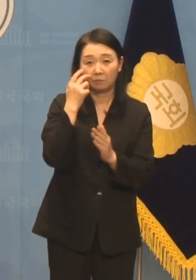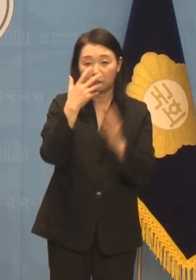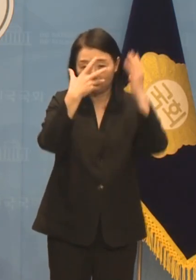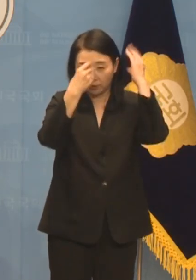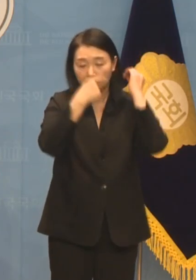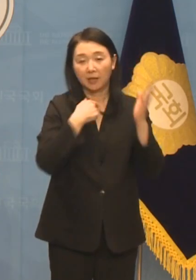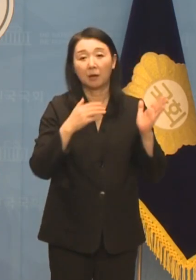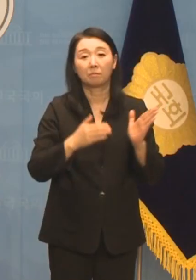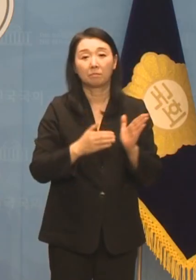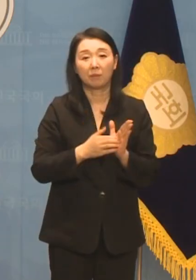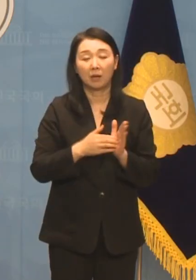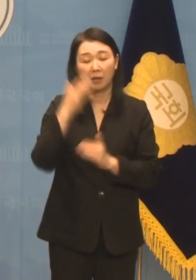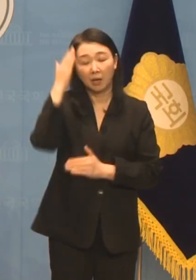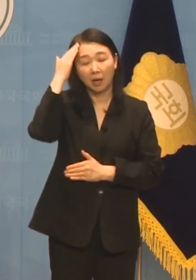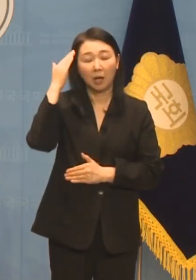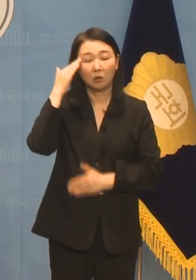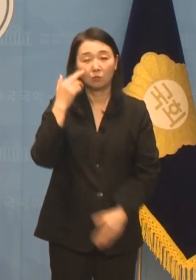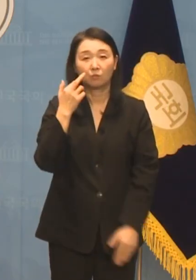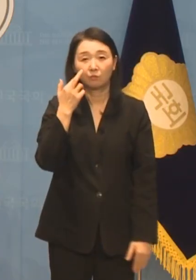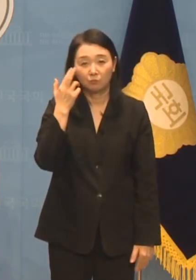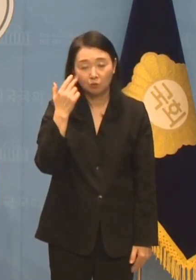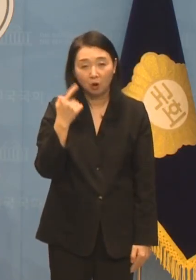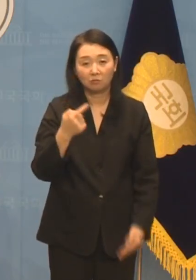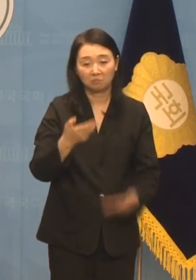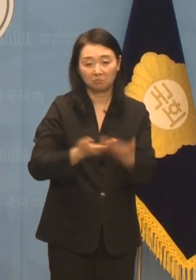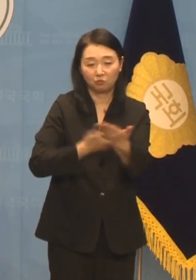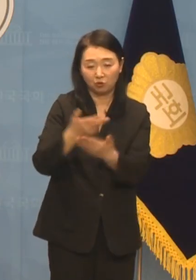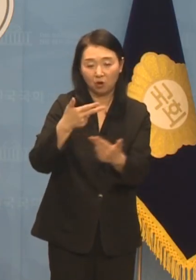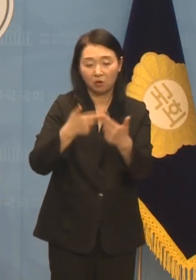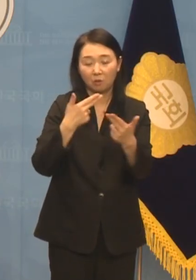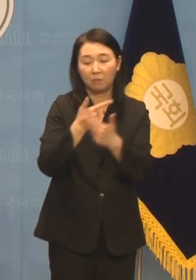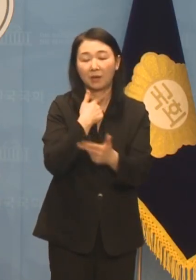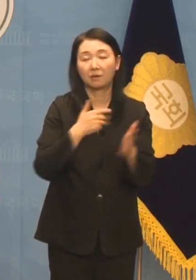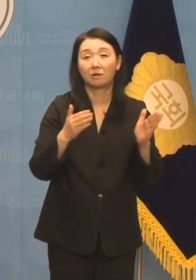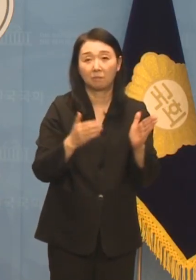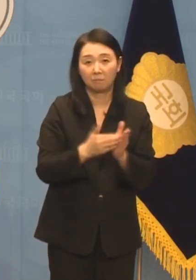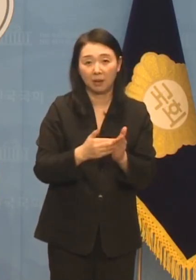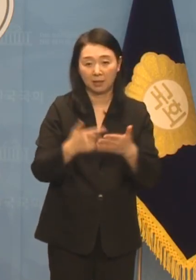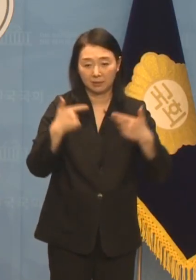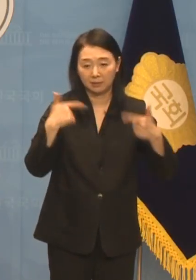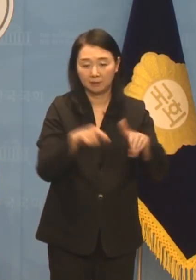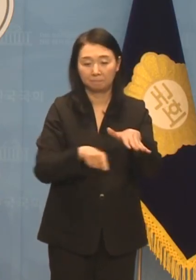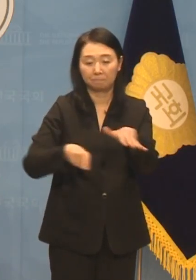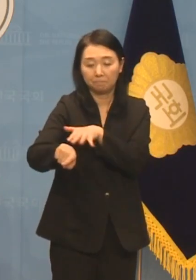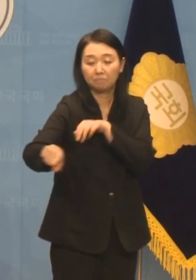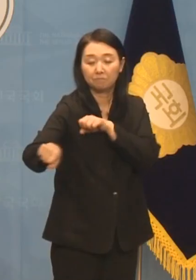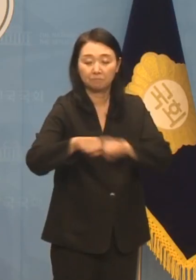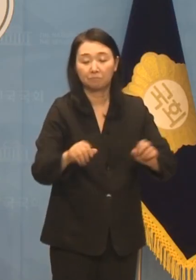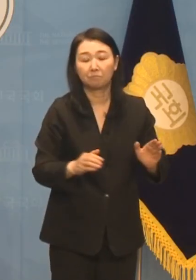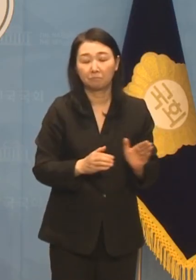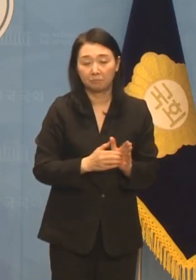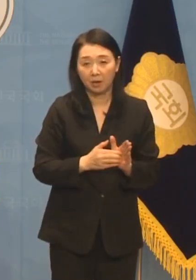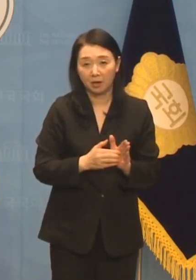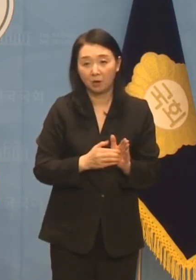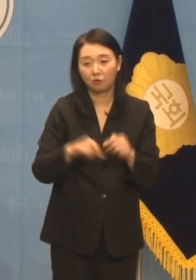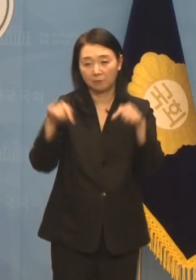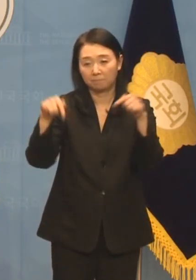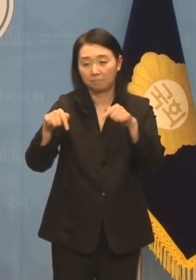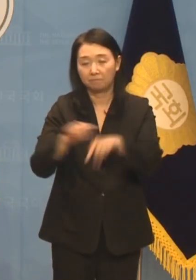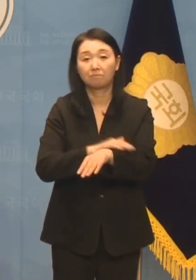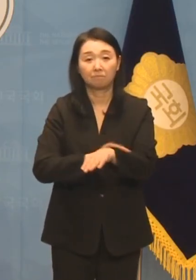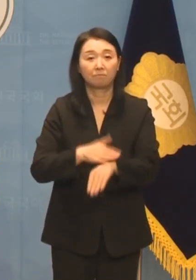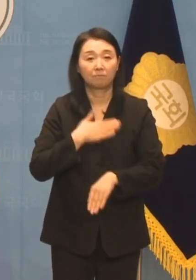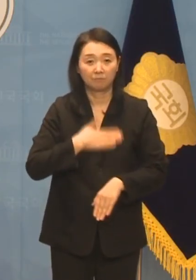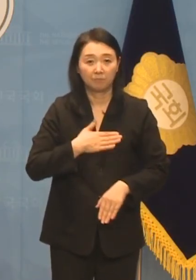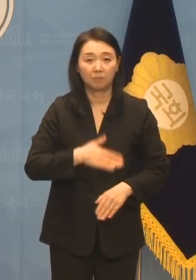한국무역협회를 이끌었던 그는 늘 최전선에서 우리의 바깥 실정을 실감해